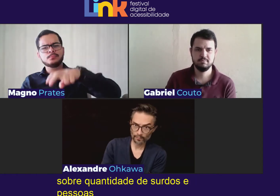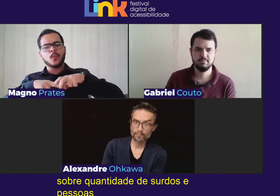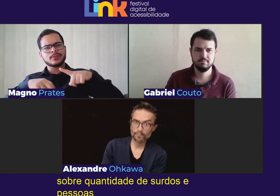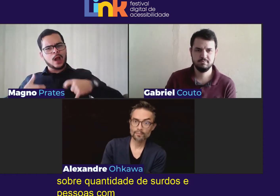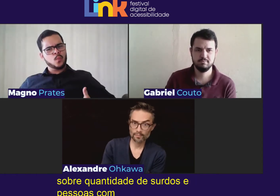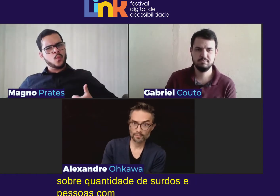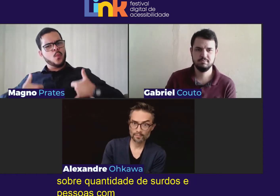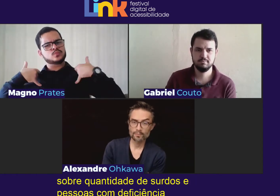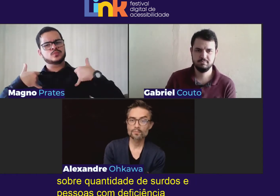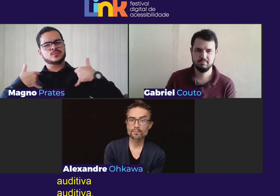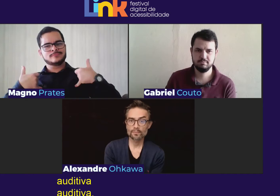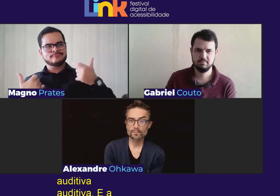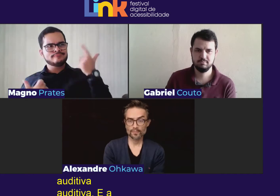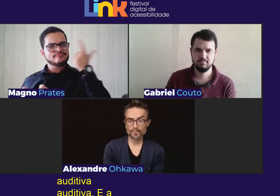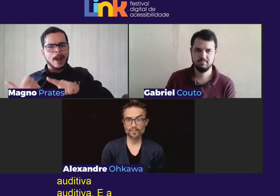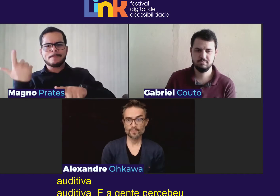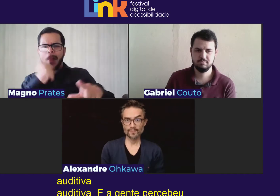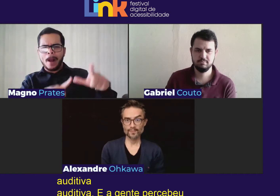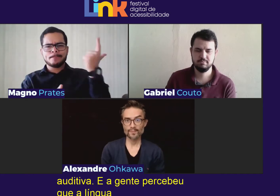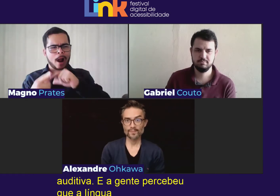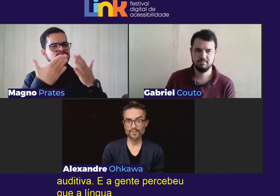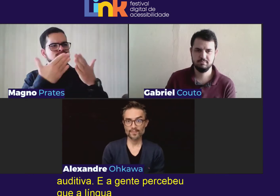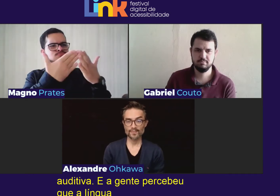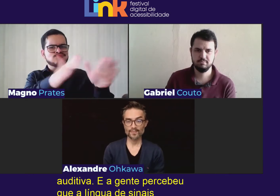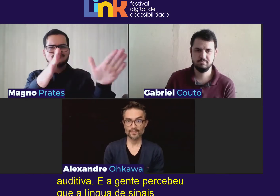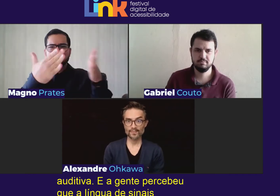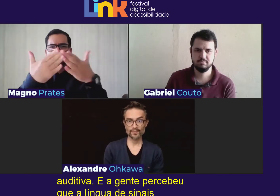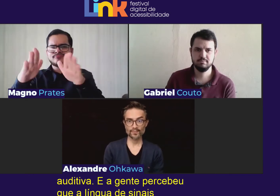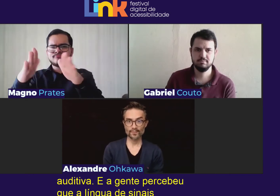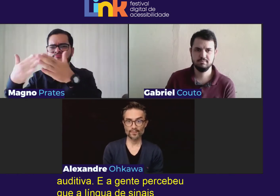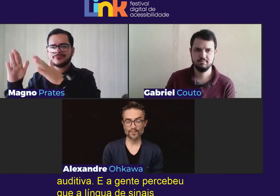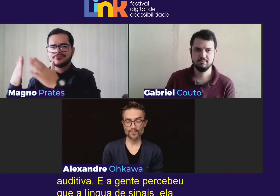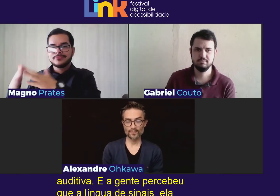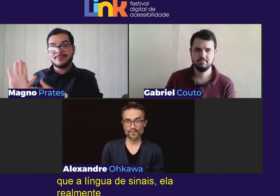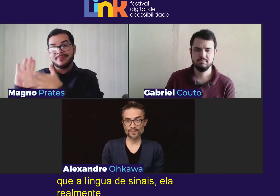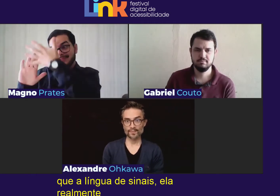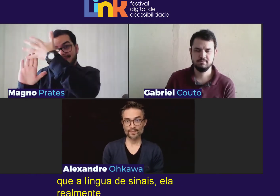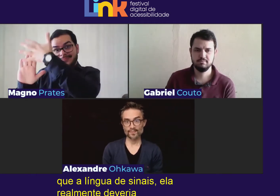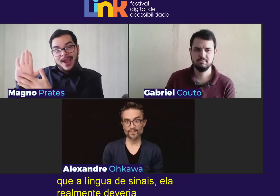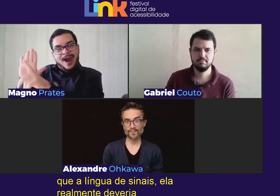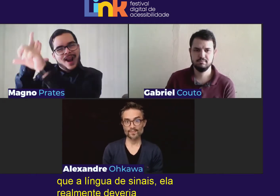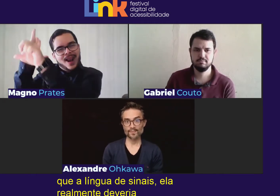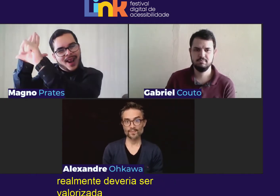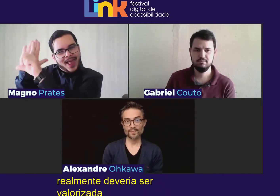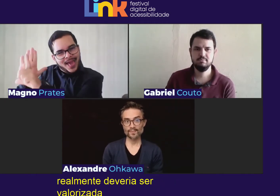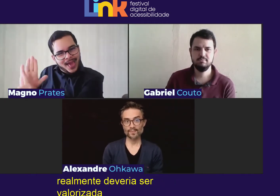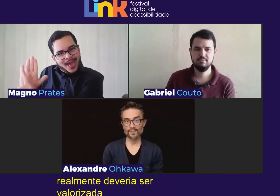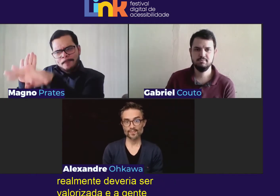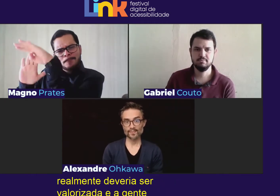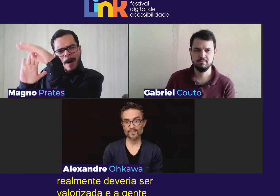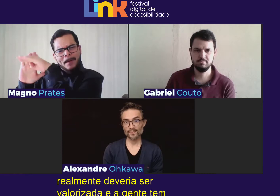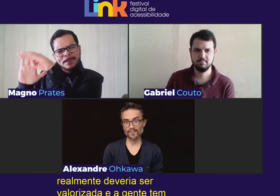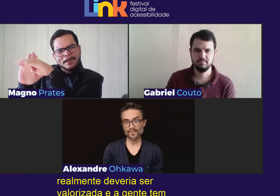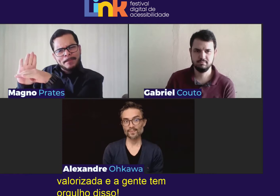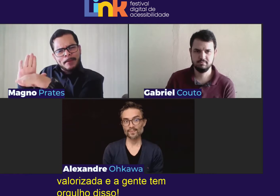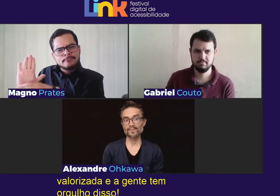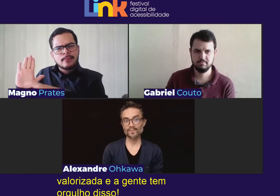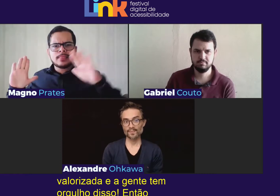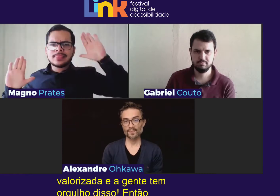percebeu que a língua de sinais ela realmente deveria ser valorizada e a gente tinha orgulho disso. Então, por conta desse censo, a gente conseguiu várias oportunidades,